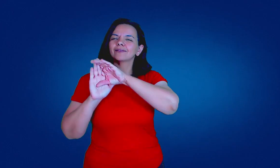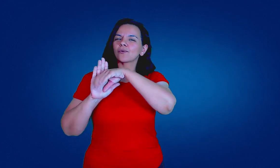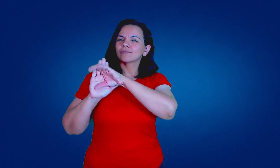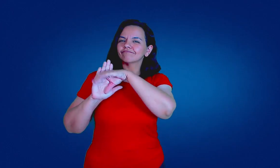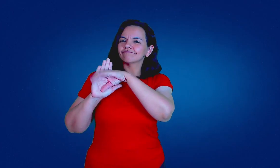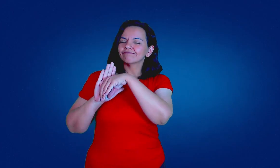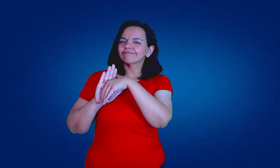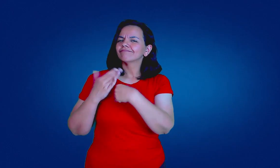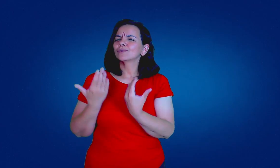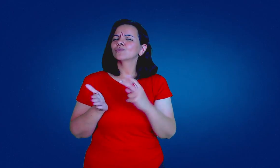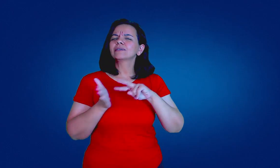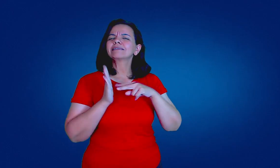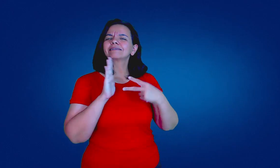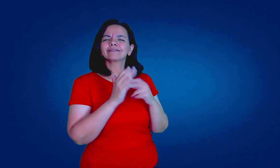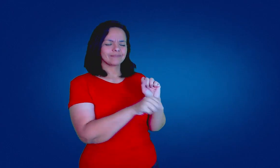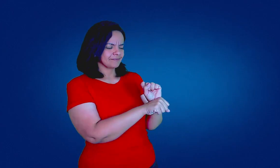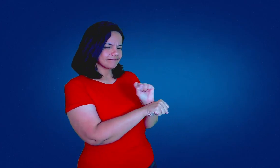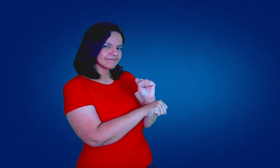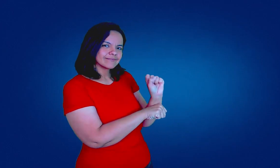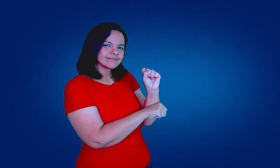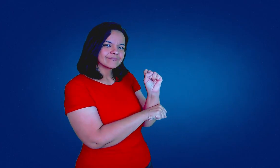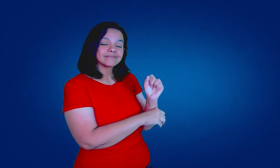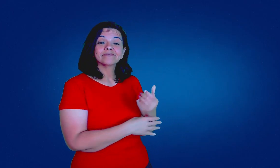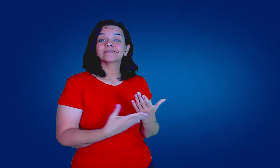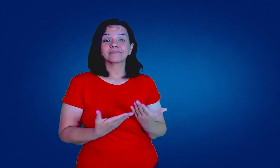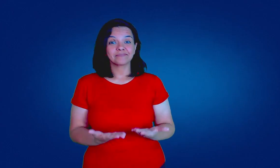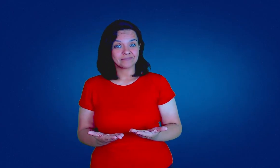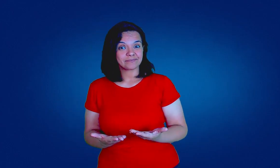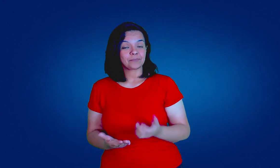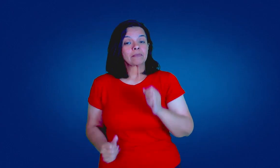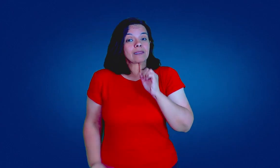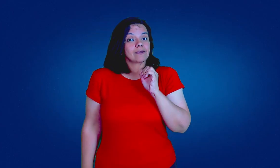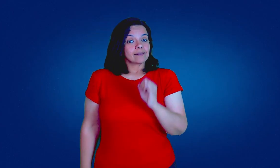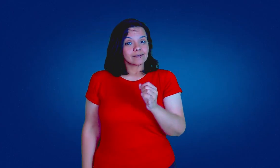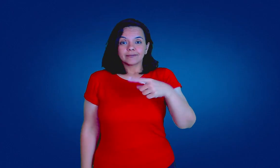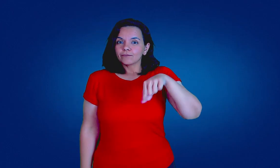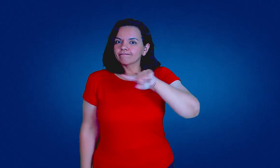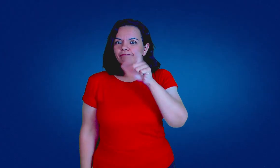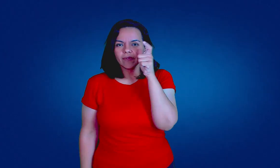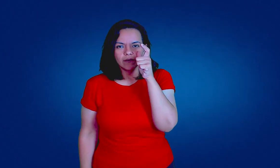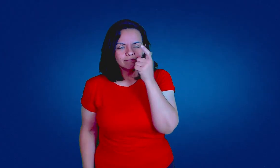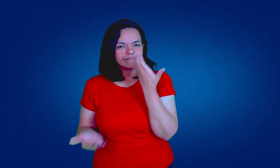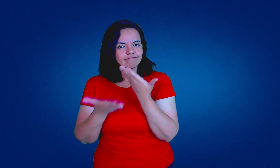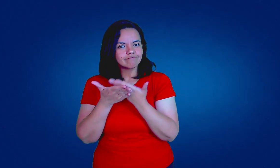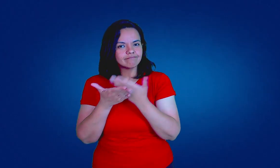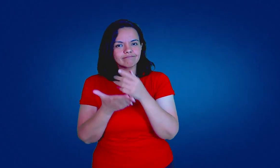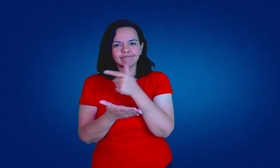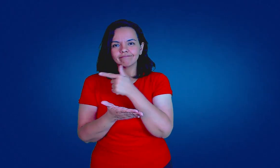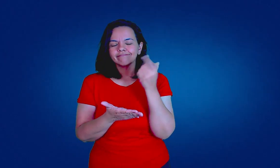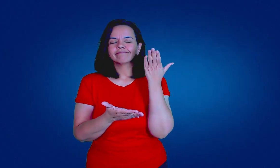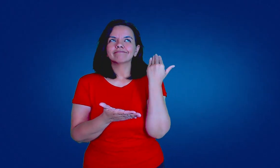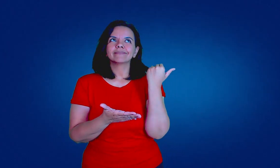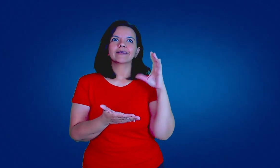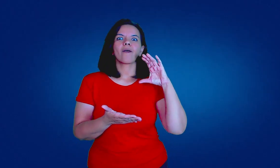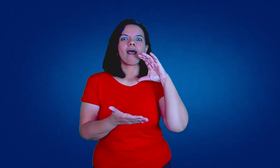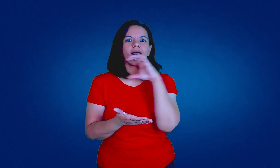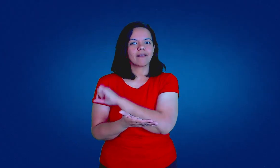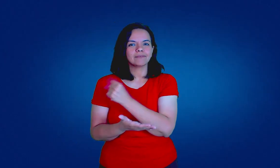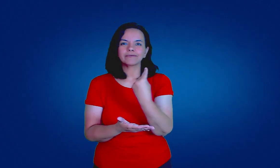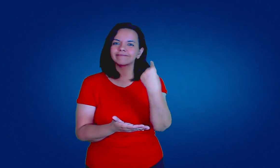significado em português, o conceito dele, o que significa? Se você não assistiu a aula da semana